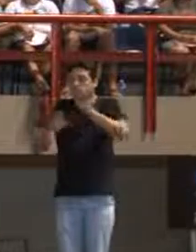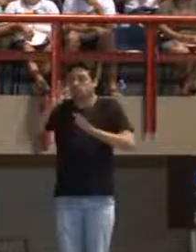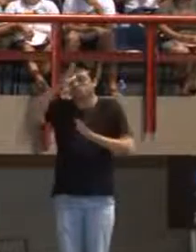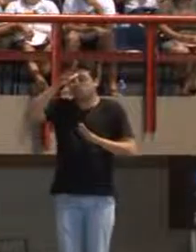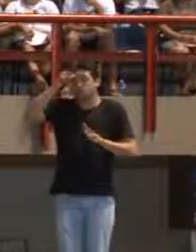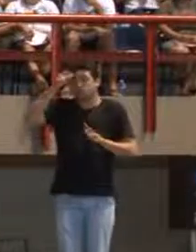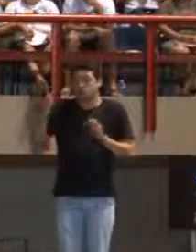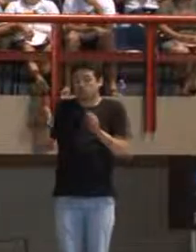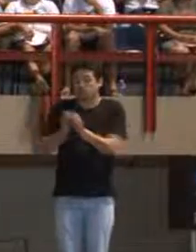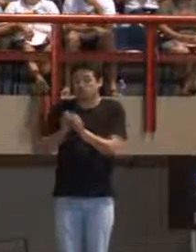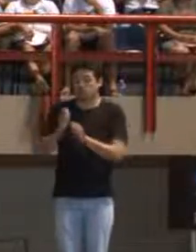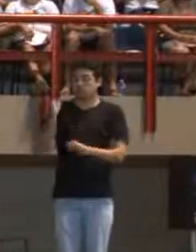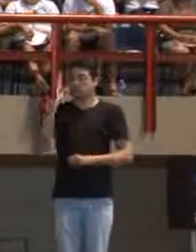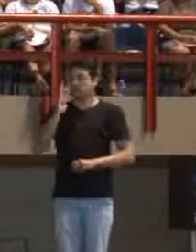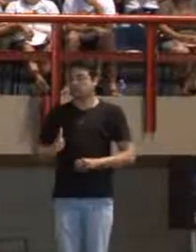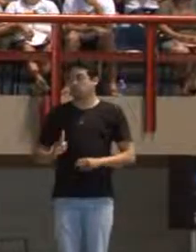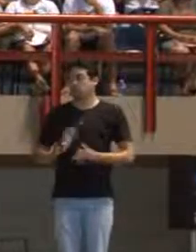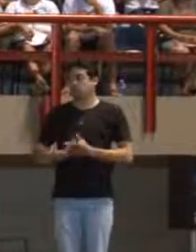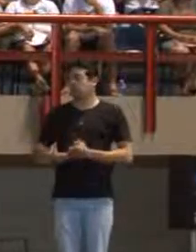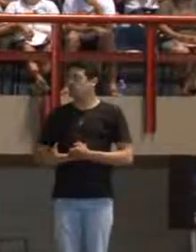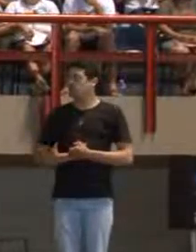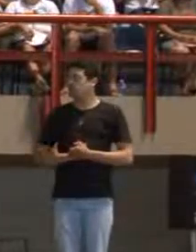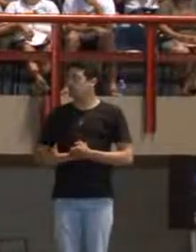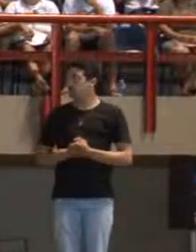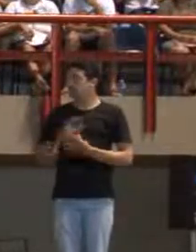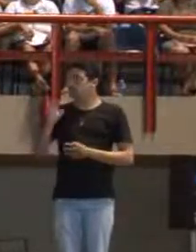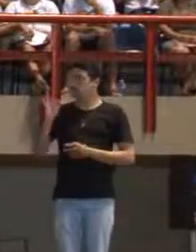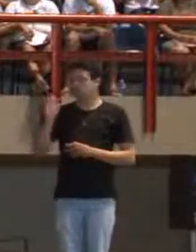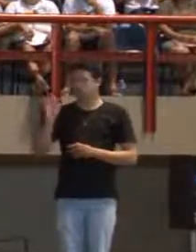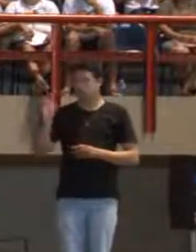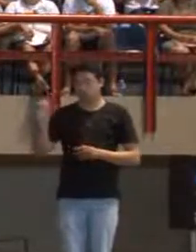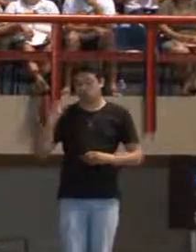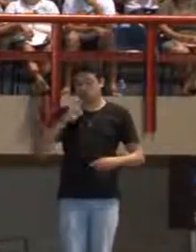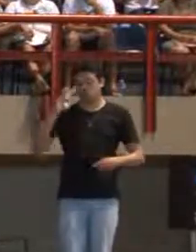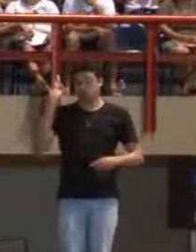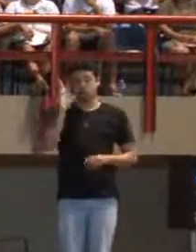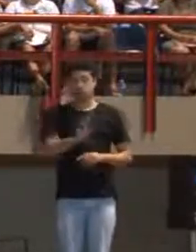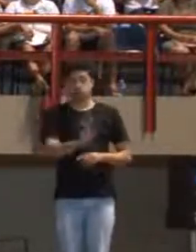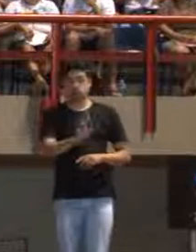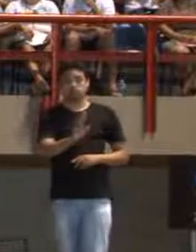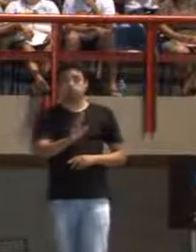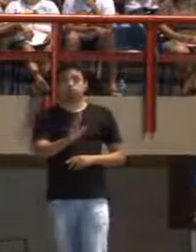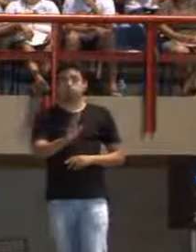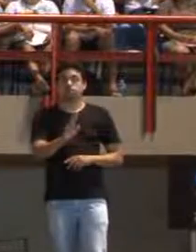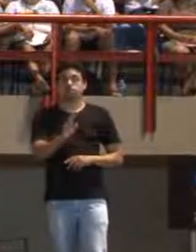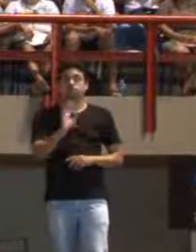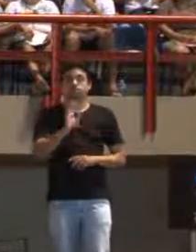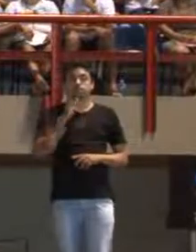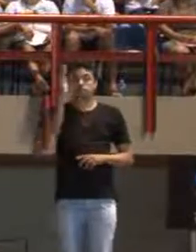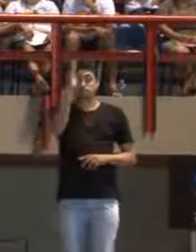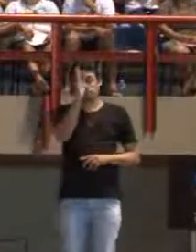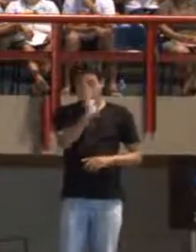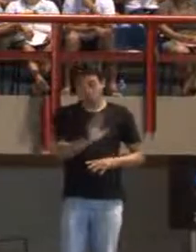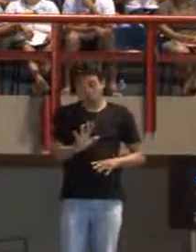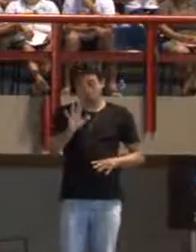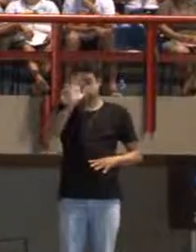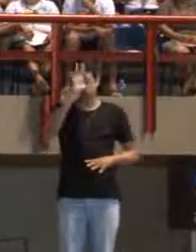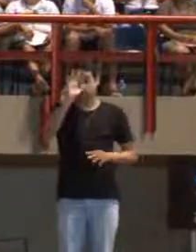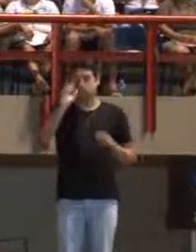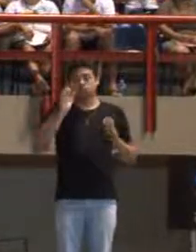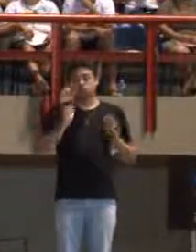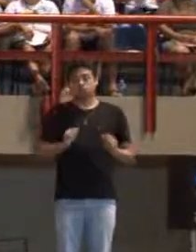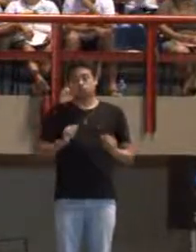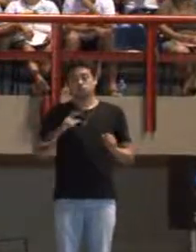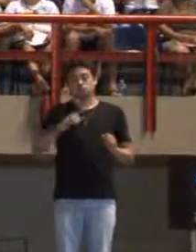Amazônia junto com o Brasil? E aí o Cristóvão Buarque respondeu da seguinte maneira: o Brasil pode